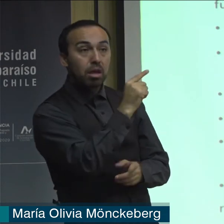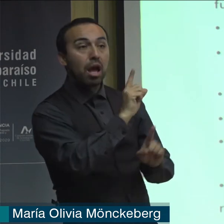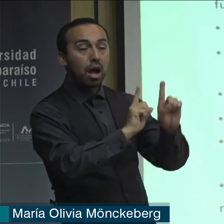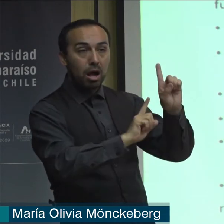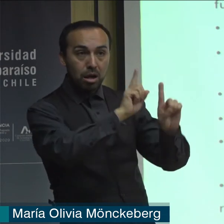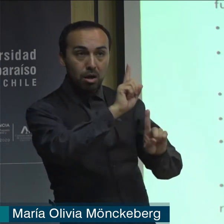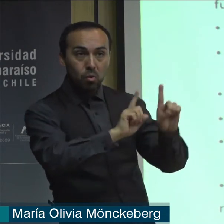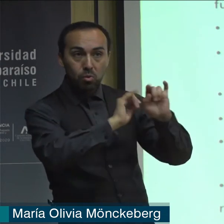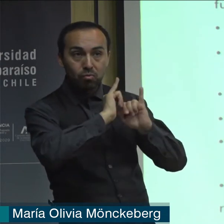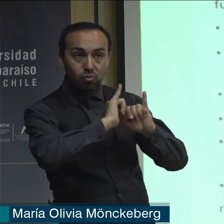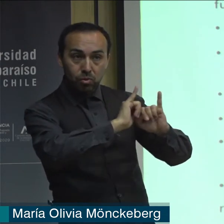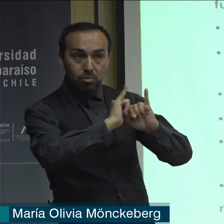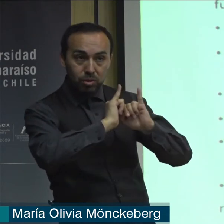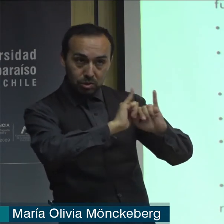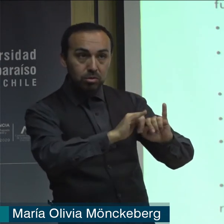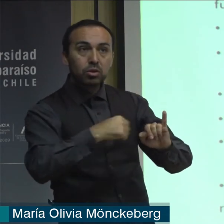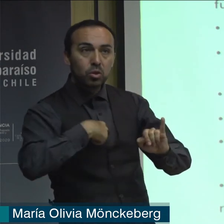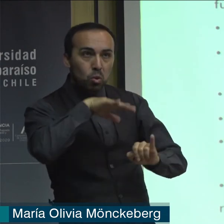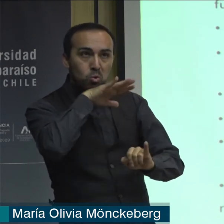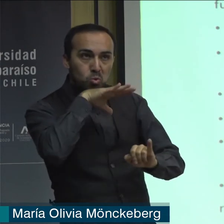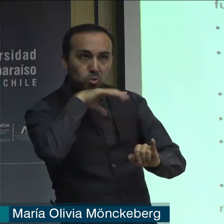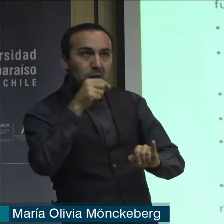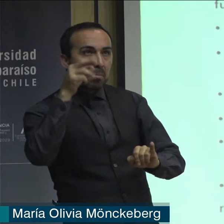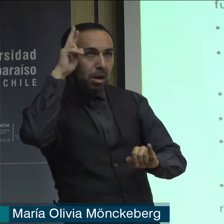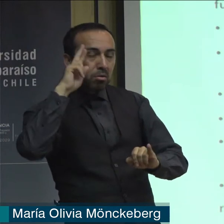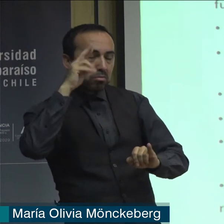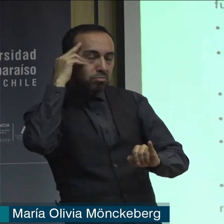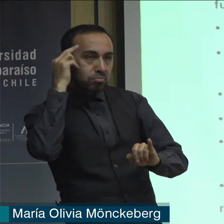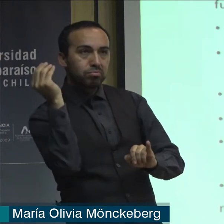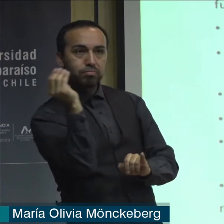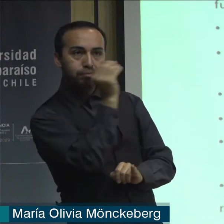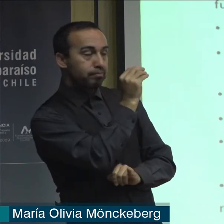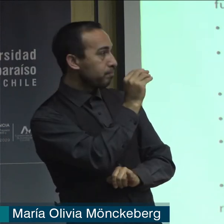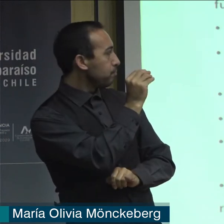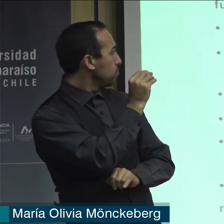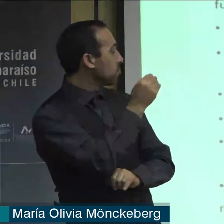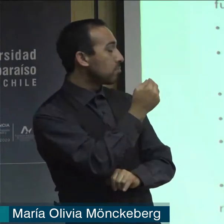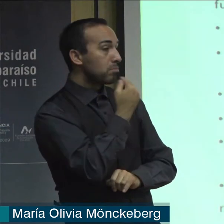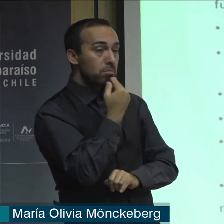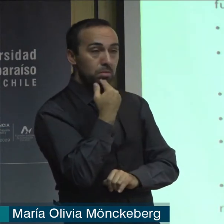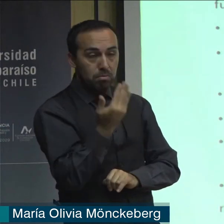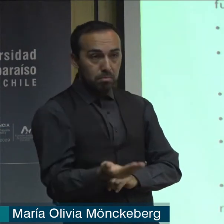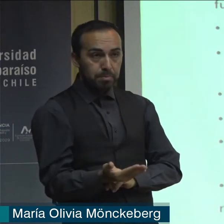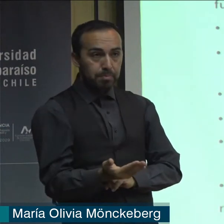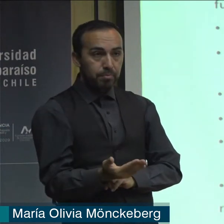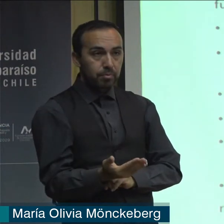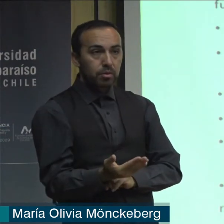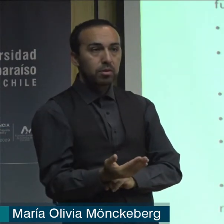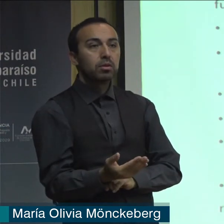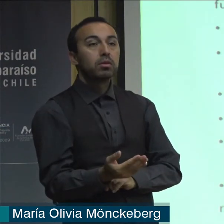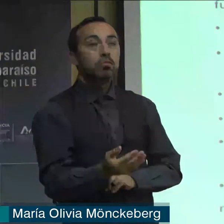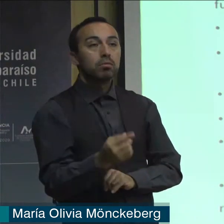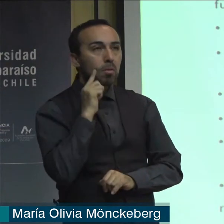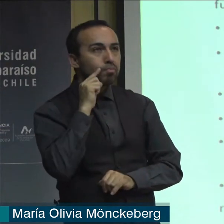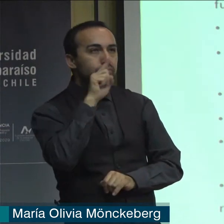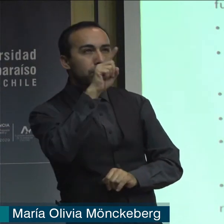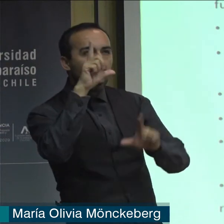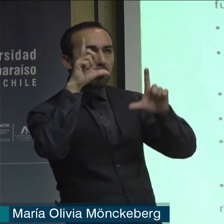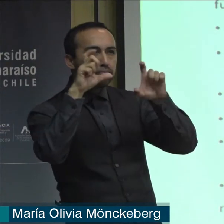con con la figura pero también con los números